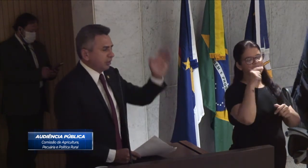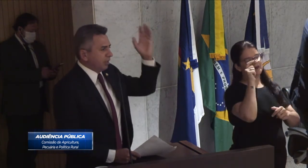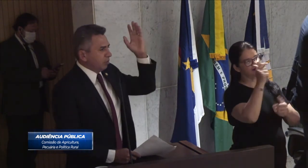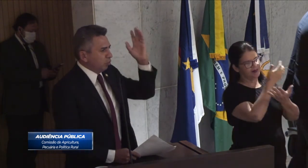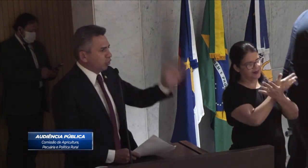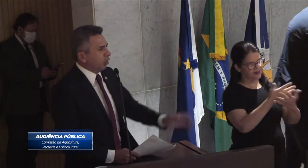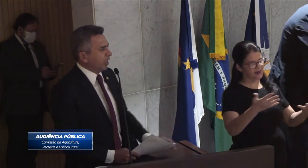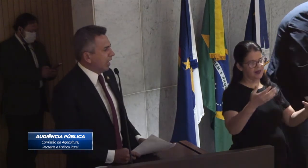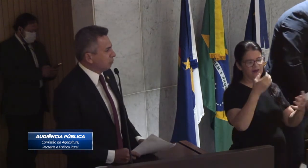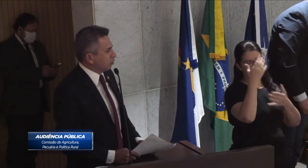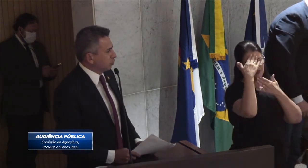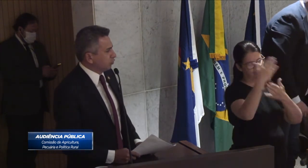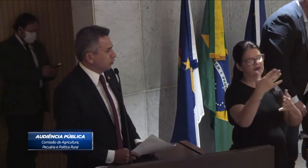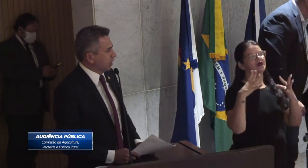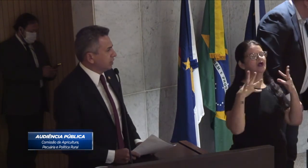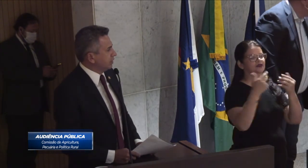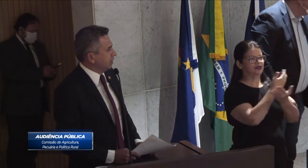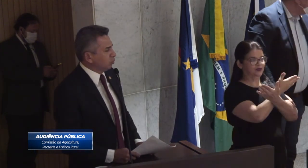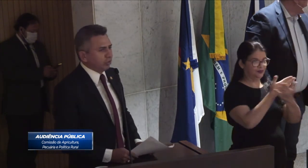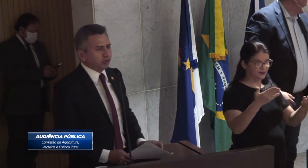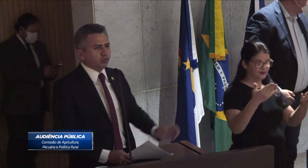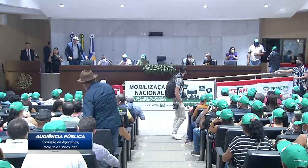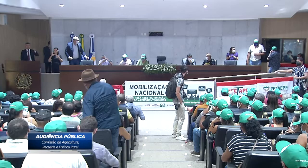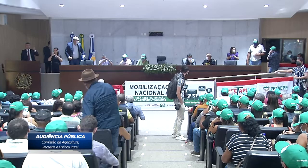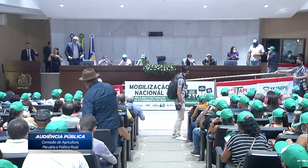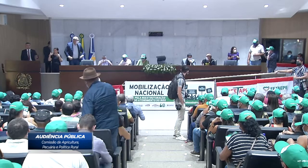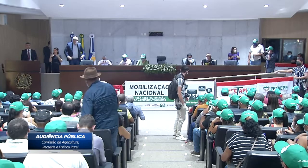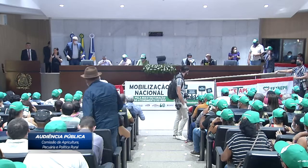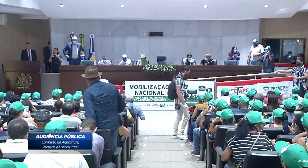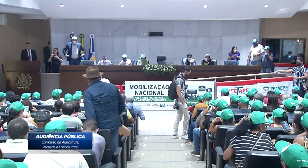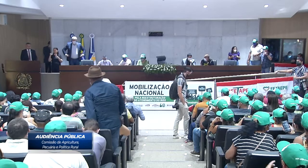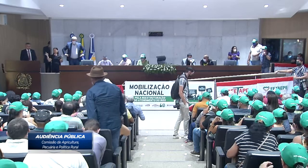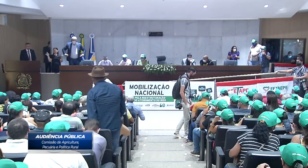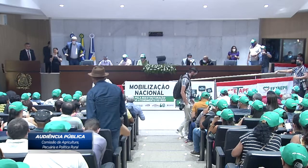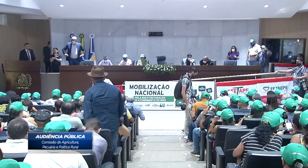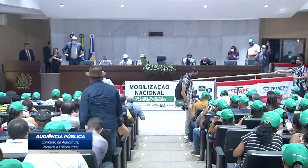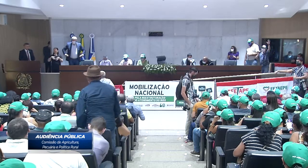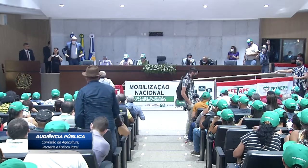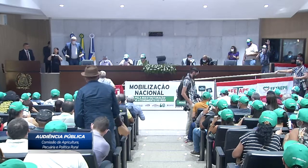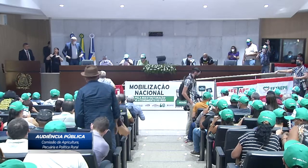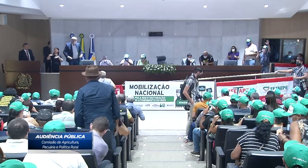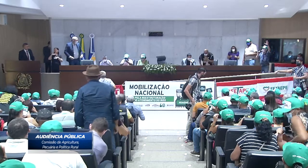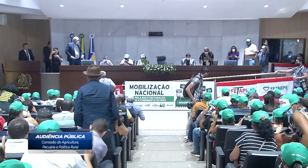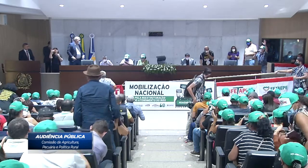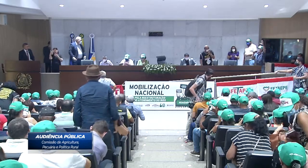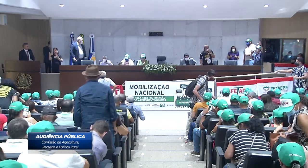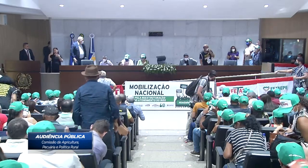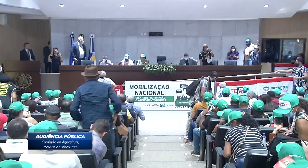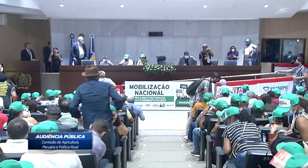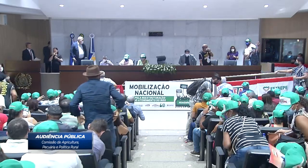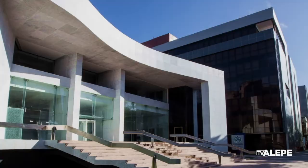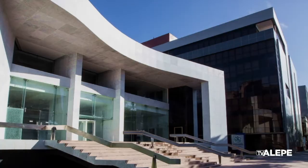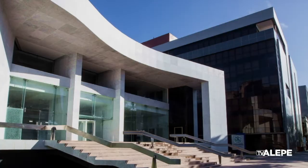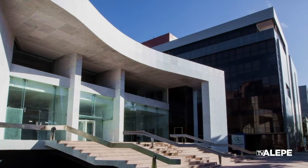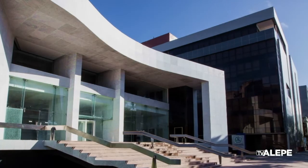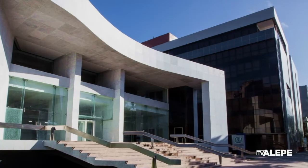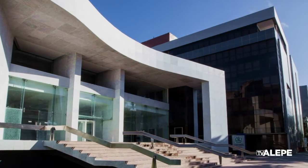mulheres. Muito obrigado a todos vocês e com isso a gente encerra a nossa audiência pública. Muito obrigado a todos e todas.